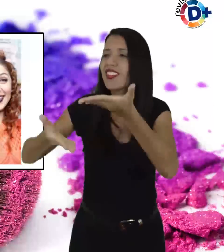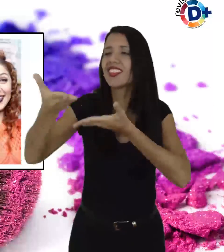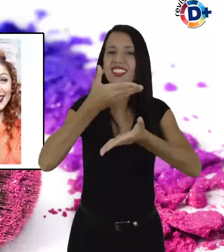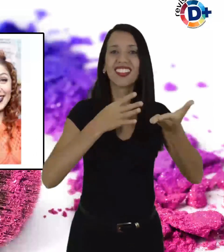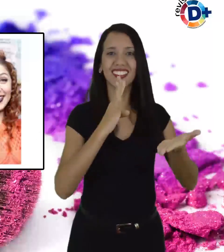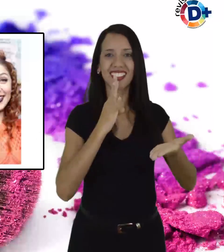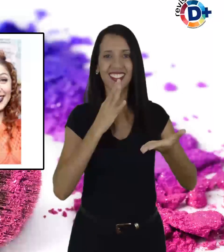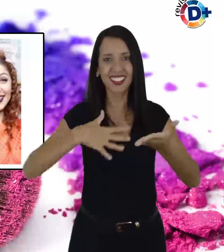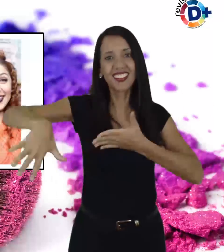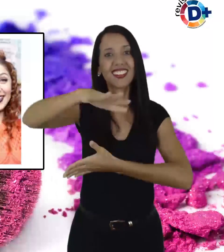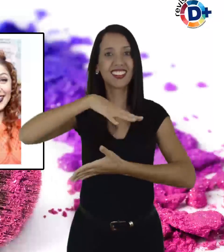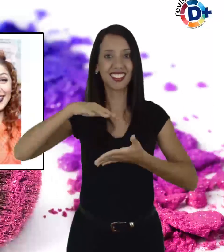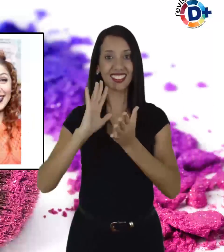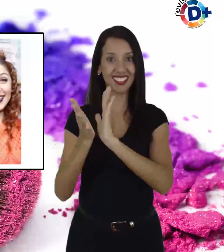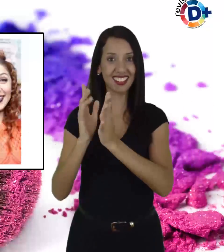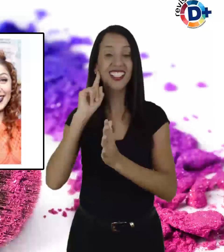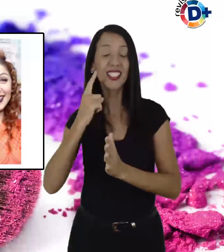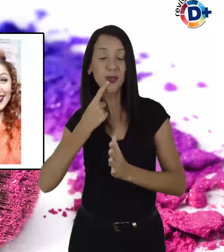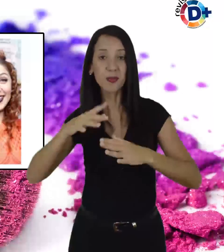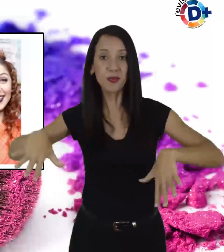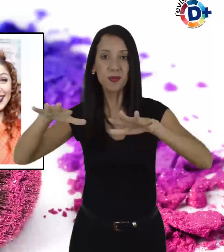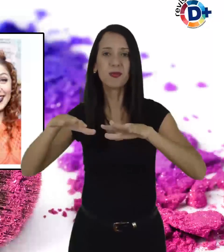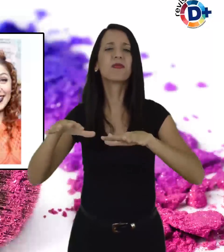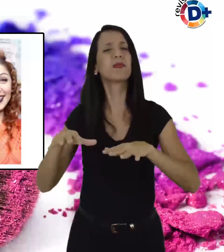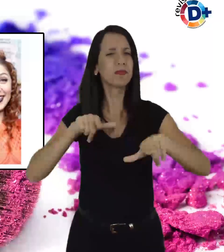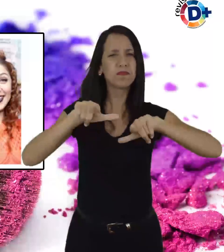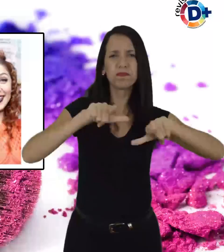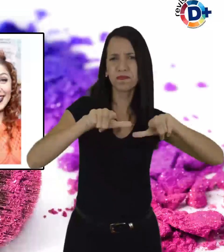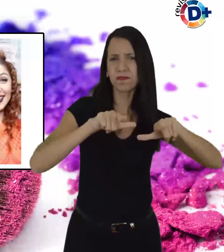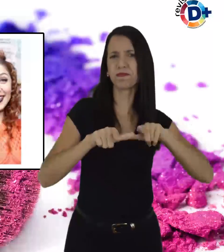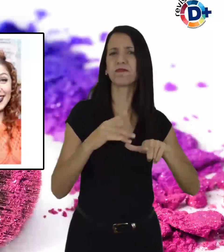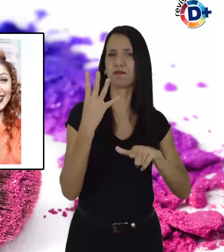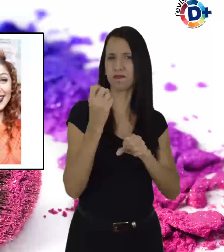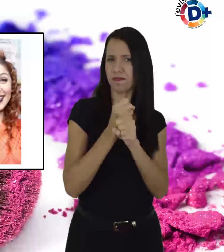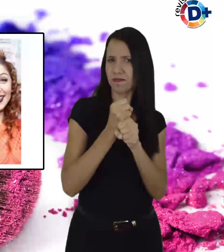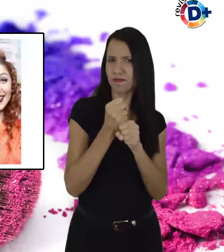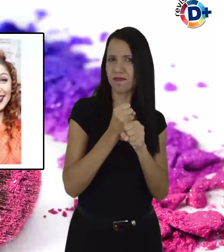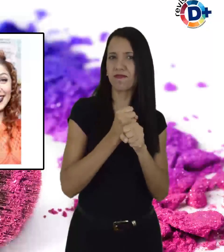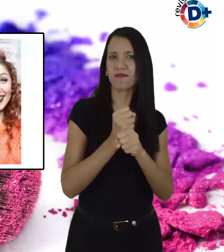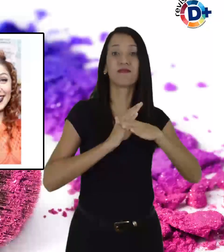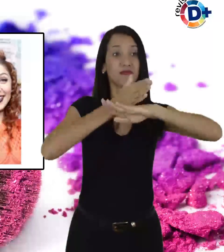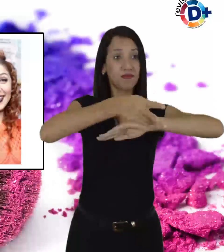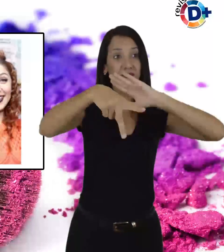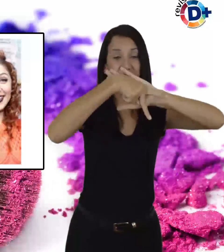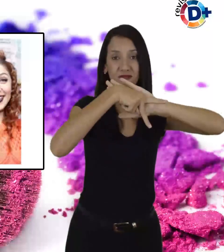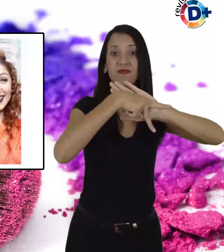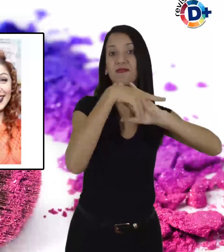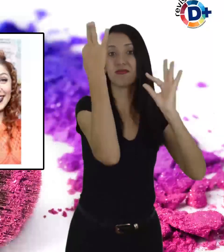conhecimento da comunidade. Após trabalhar por 4 anos como maquiadora em domicílio.